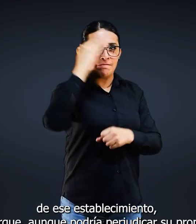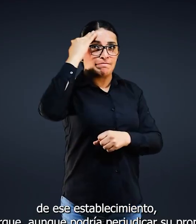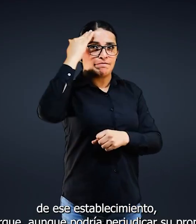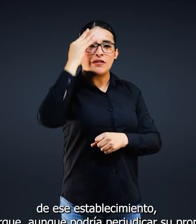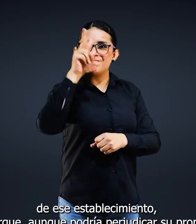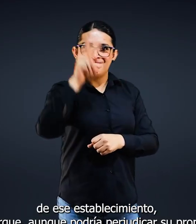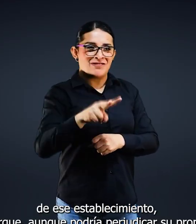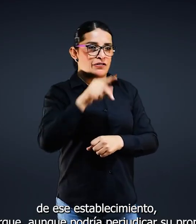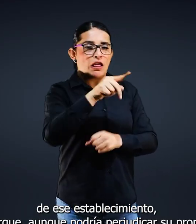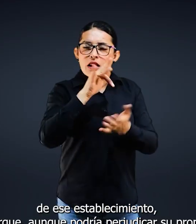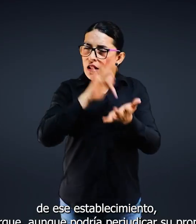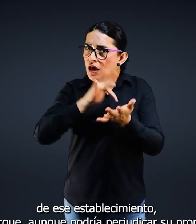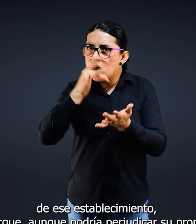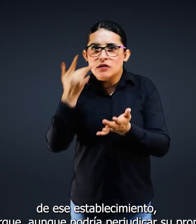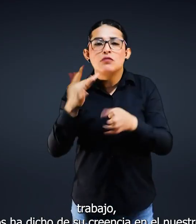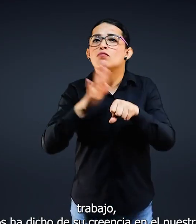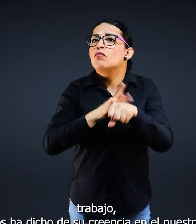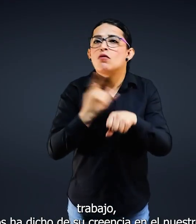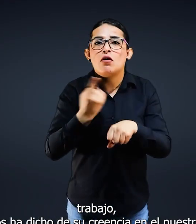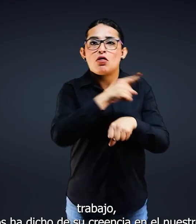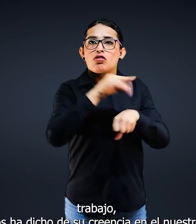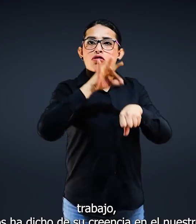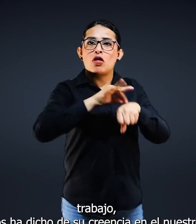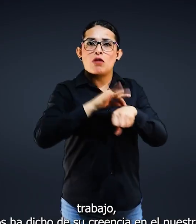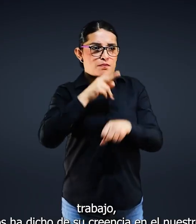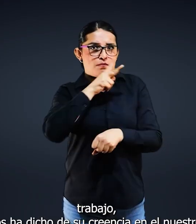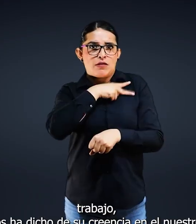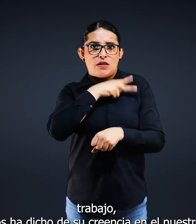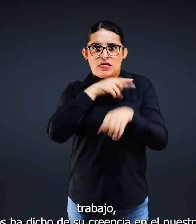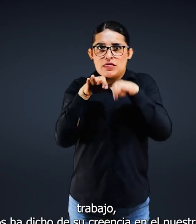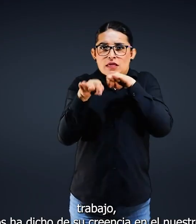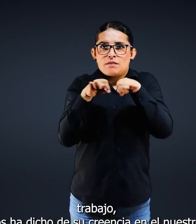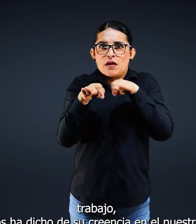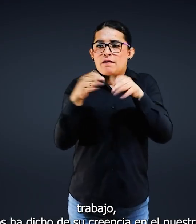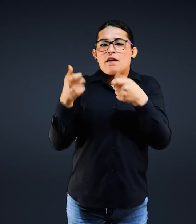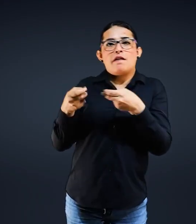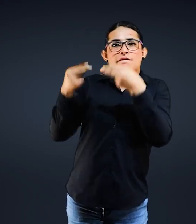porque, aunque podría perjudicar su propio trabajo, nos ha dicho de su creencia en el nuestro.